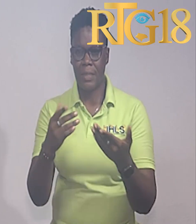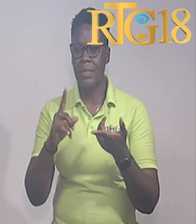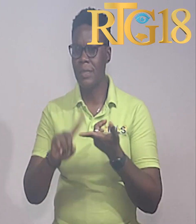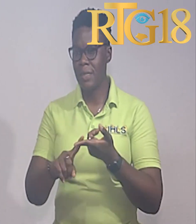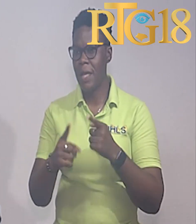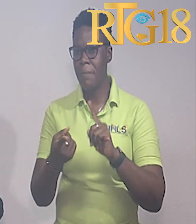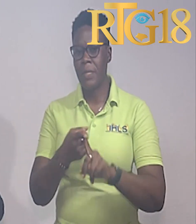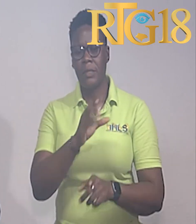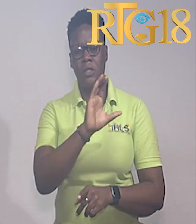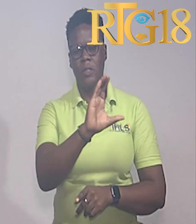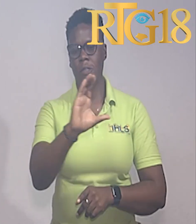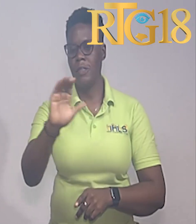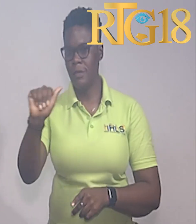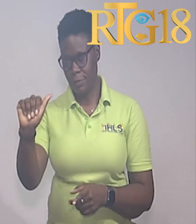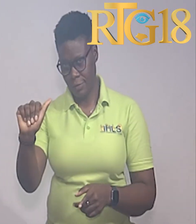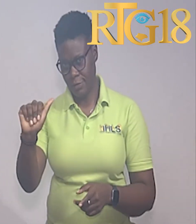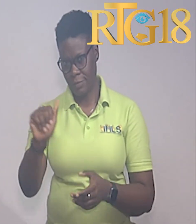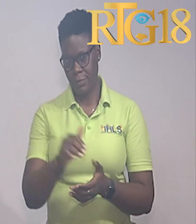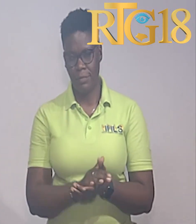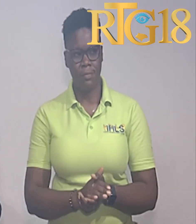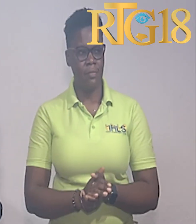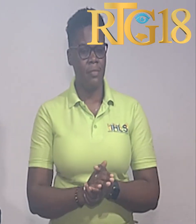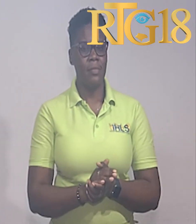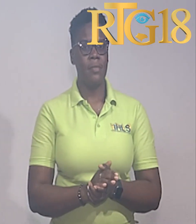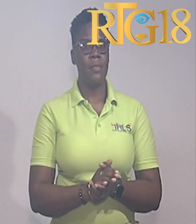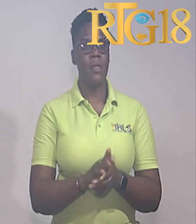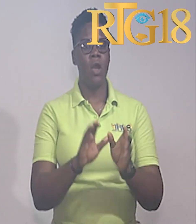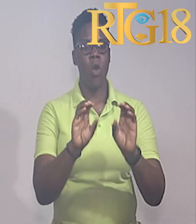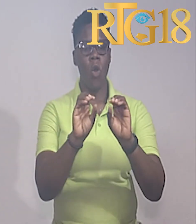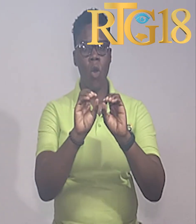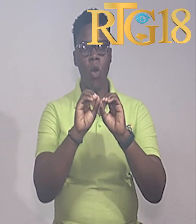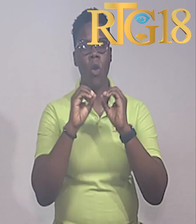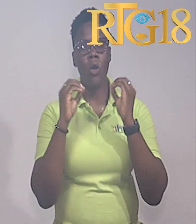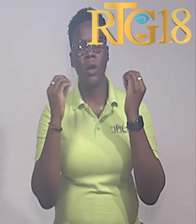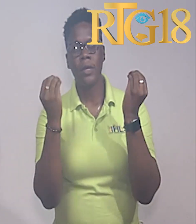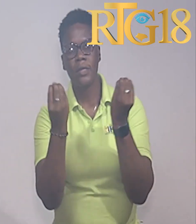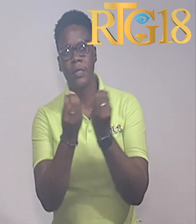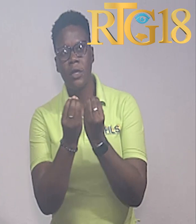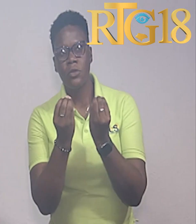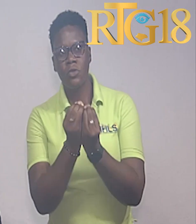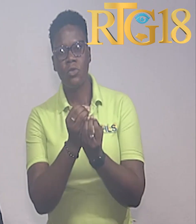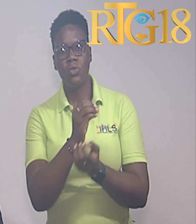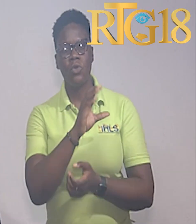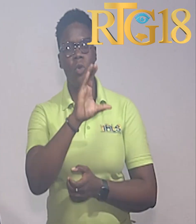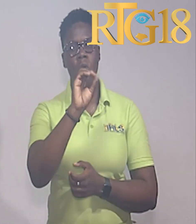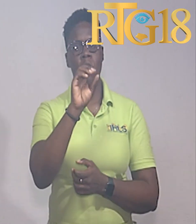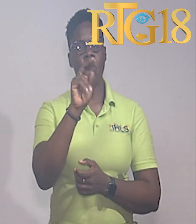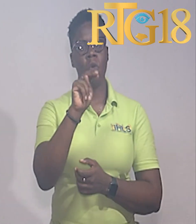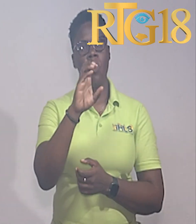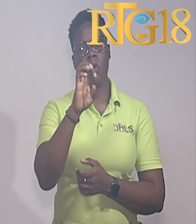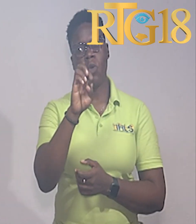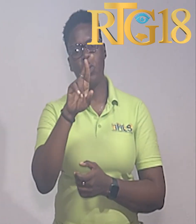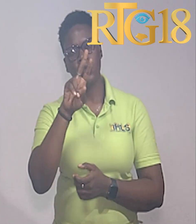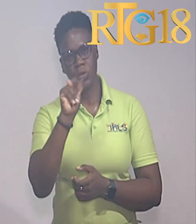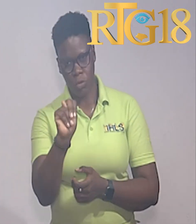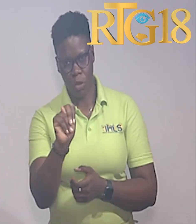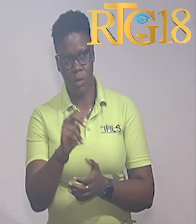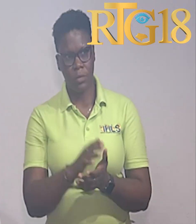du CCA et l'organisation Concern Worldwide pour leur fructueuse